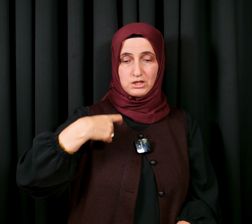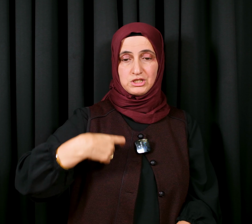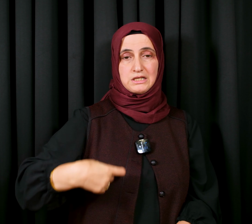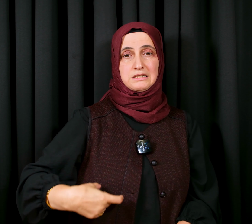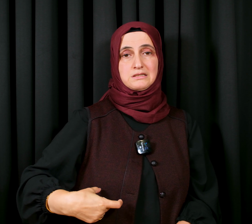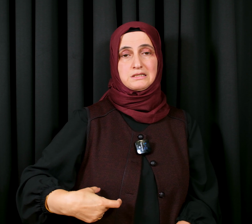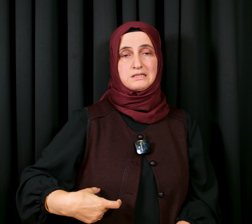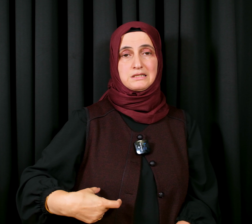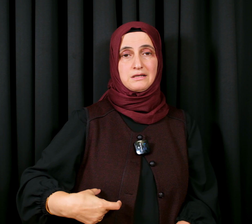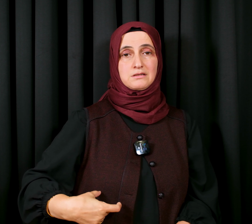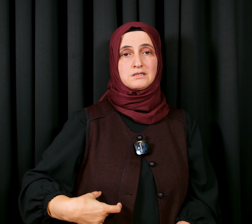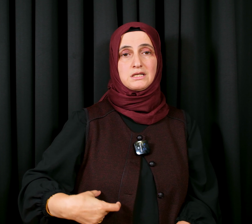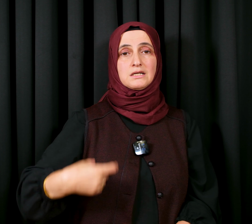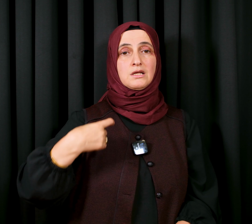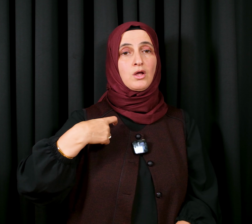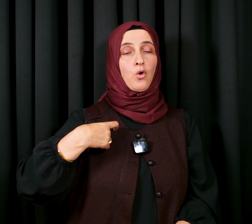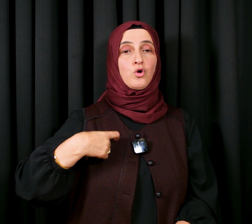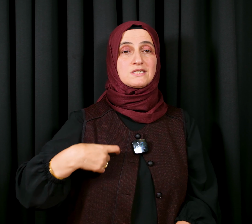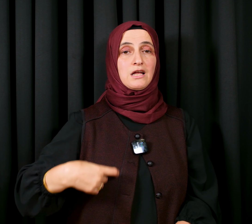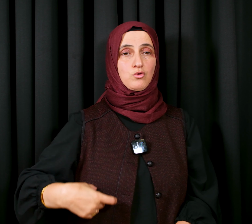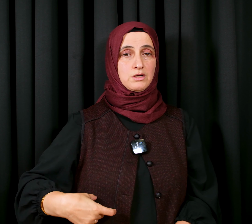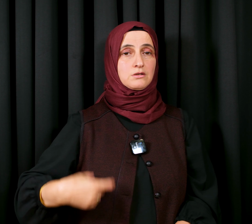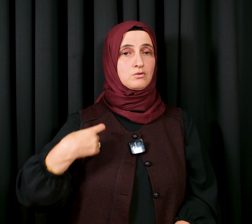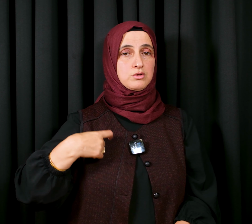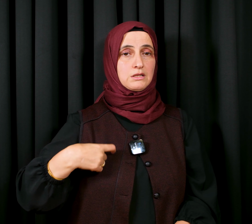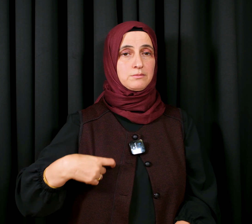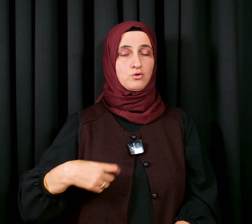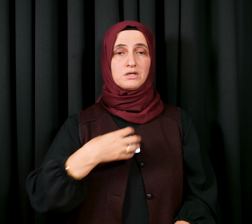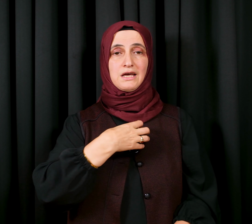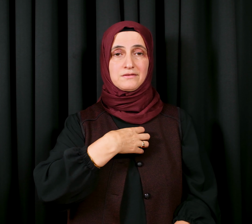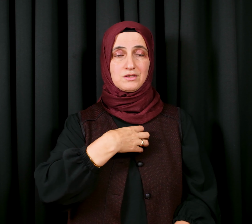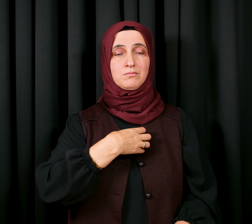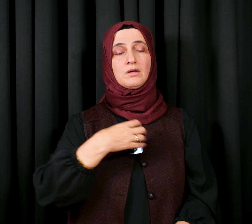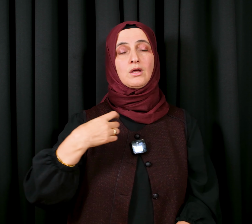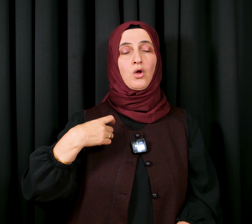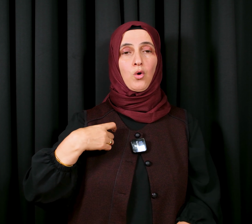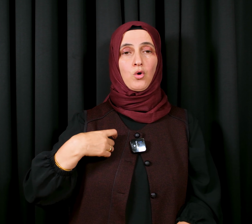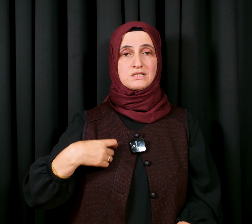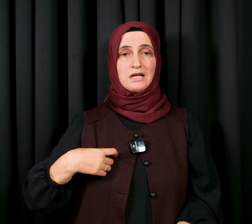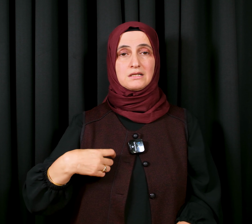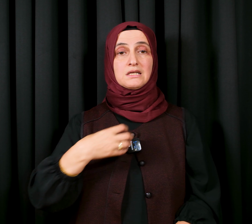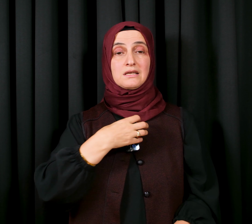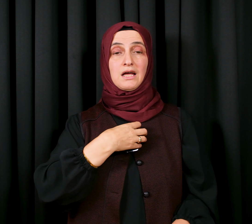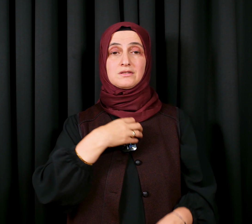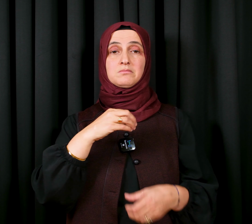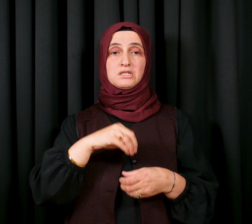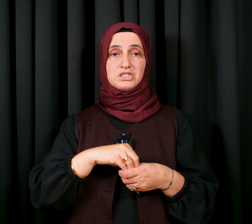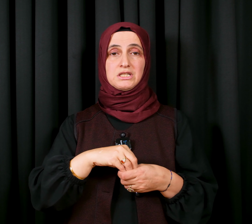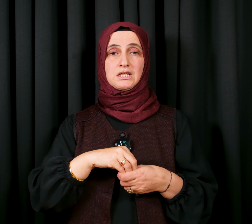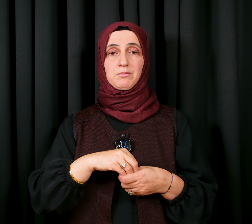aşağıya getirdiğinizde de arkadaşlar özel olarak kullanılabiliyor. Kendim özel, kendim için gibi